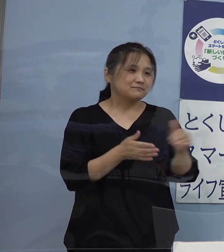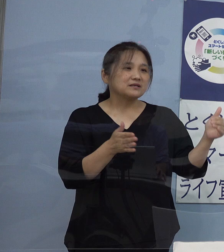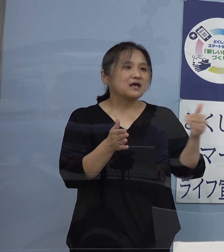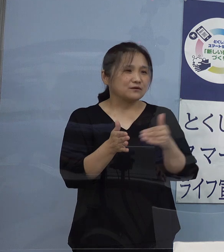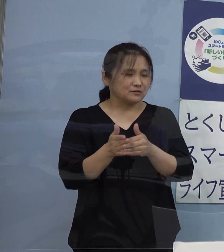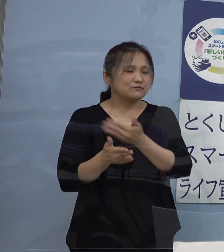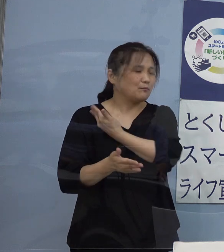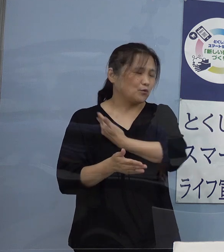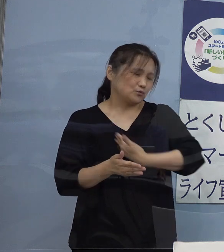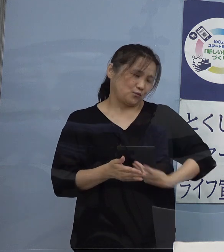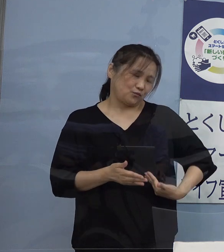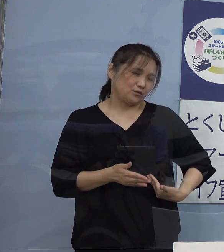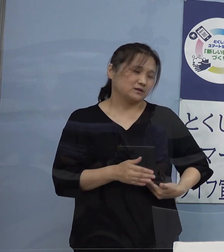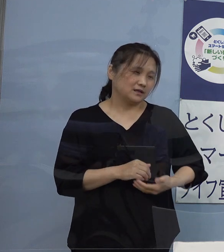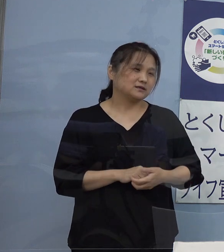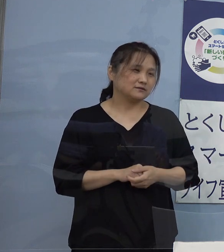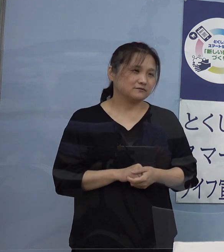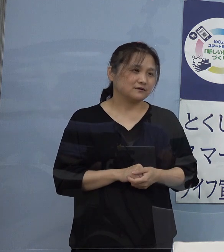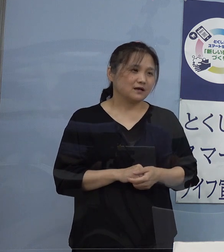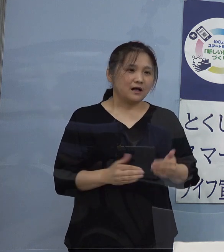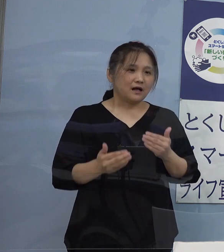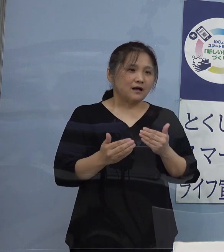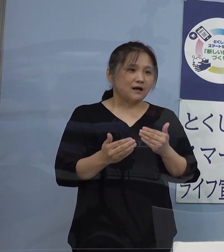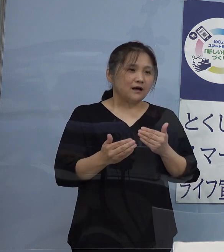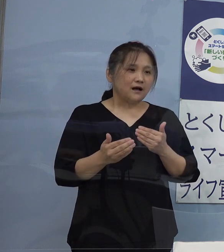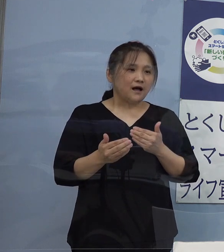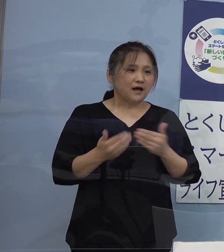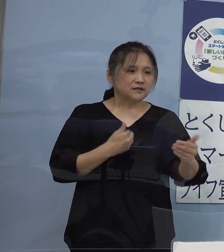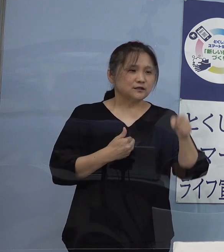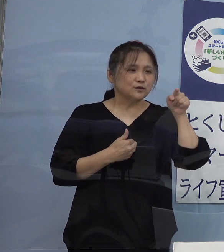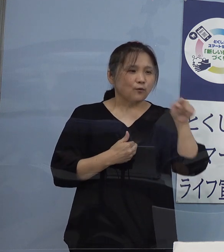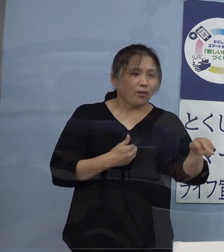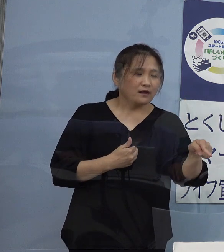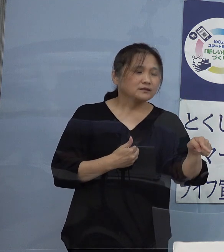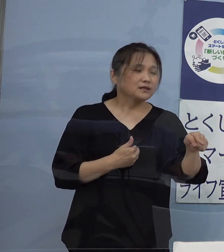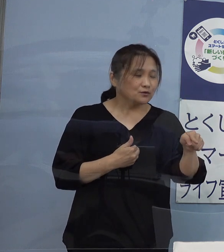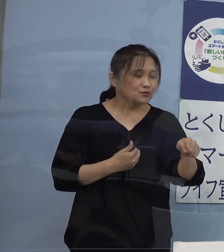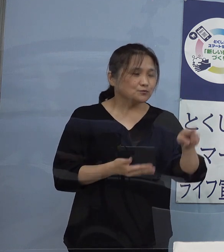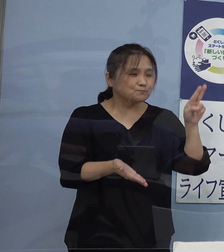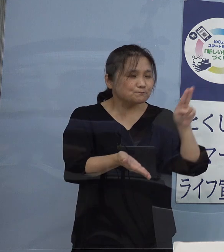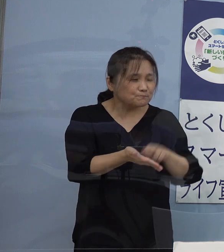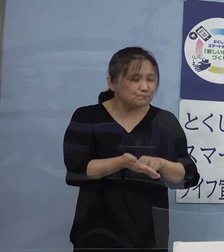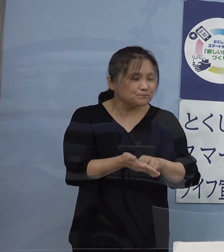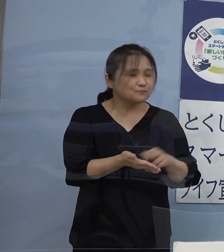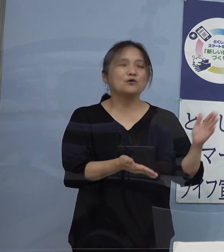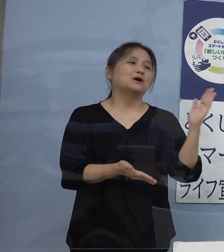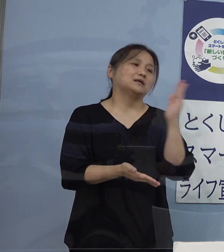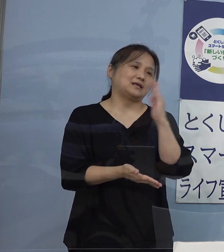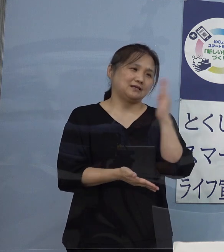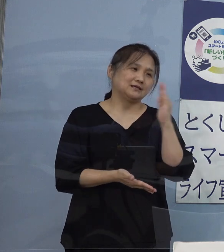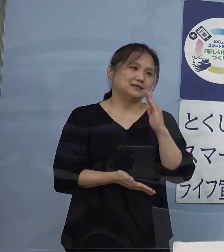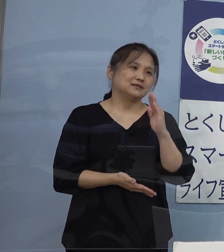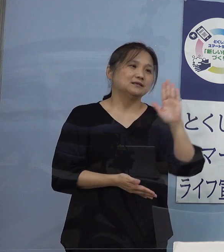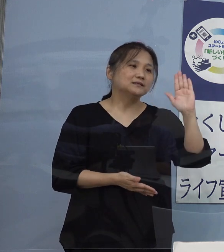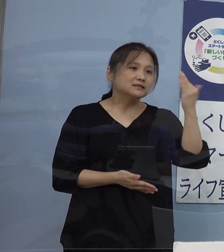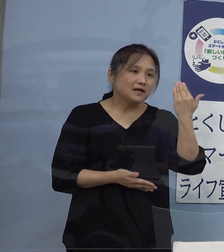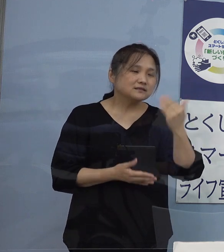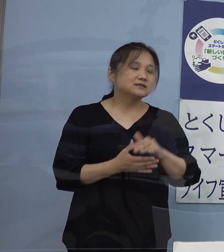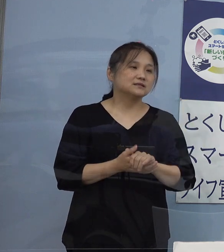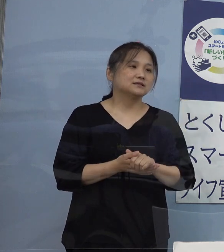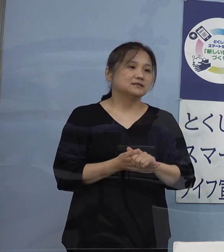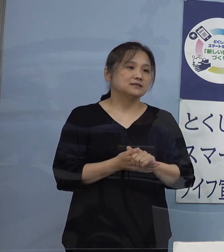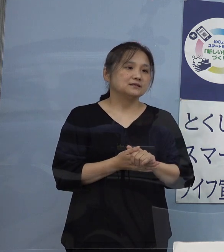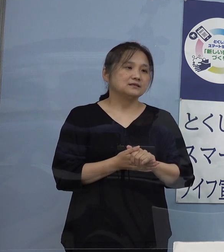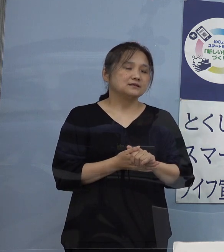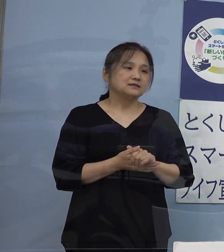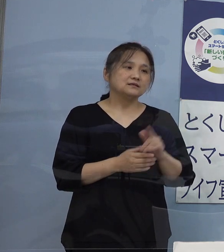にはせざるを得ないというのは、そうであるという確定的なものがあるというものではない。しかしやはり何ら